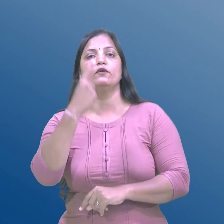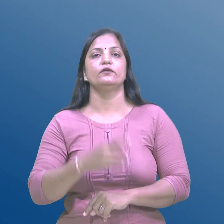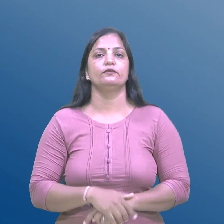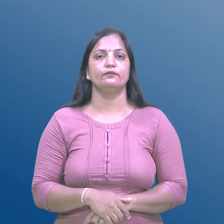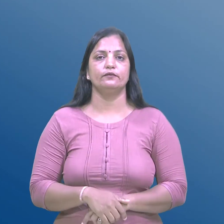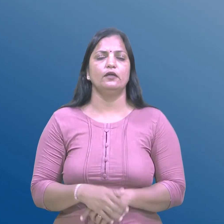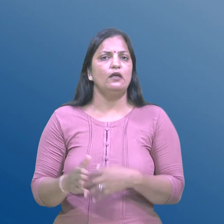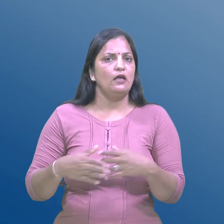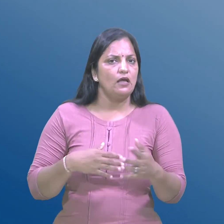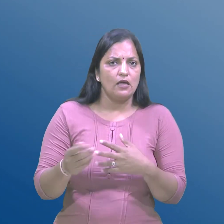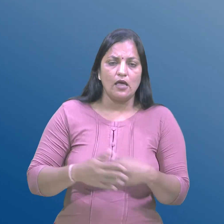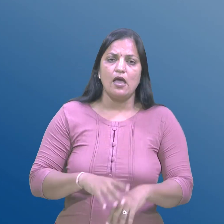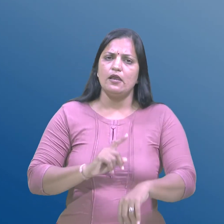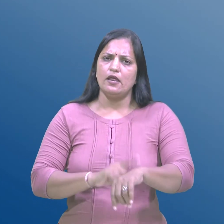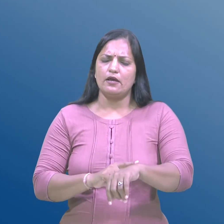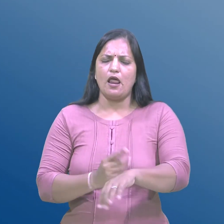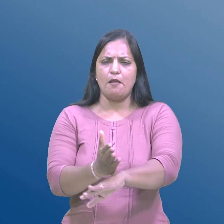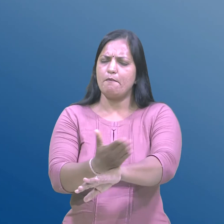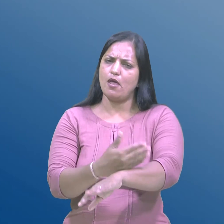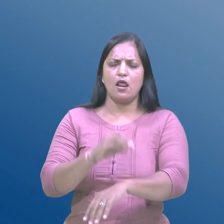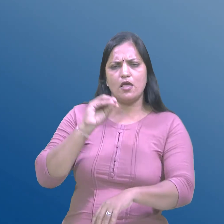જે તે સમયે અમલમાં રહેલ હોય તેવા